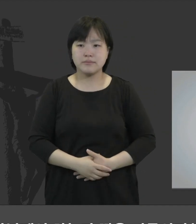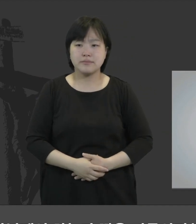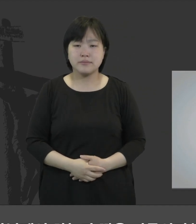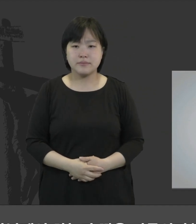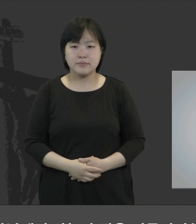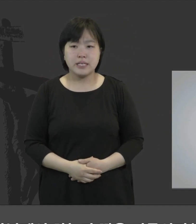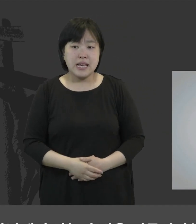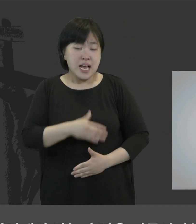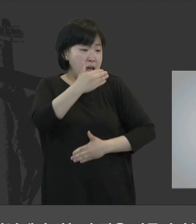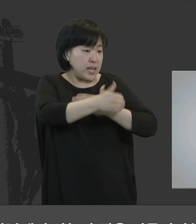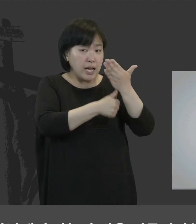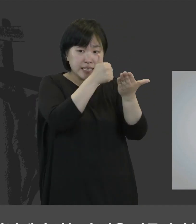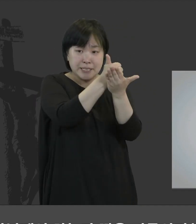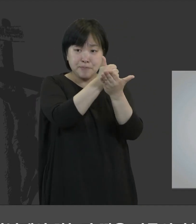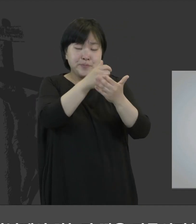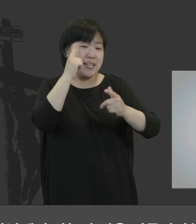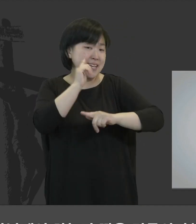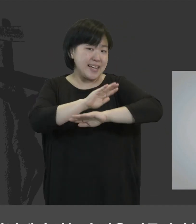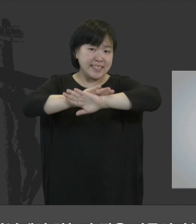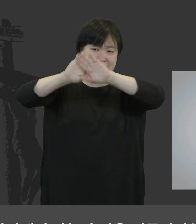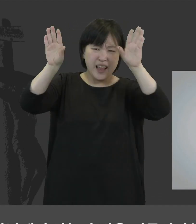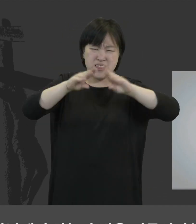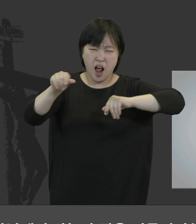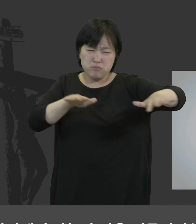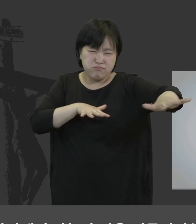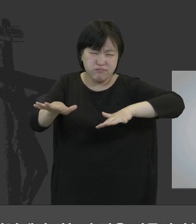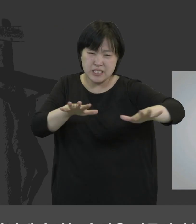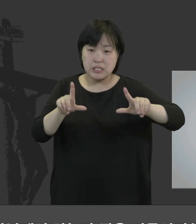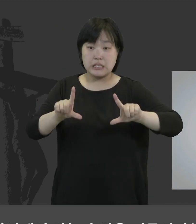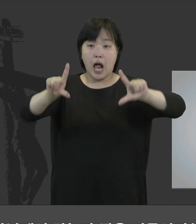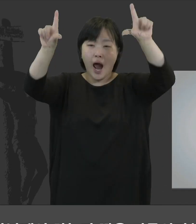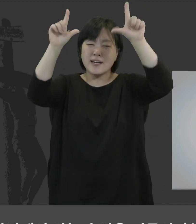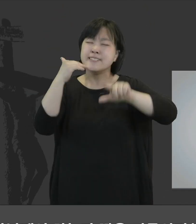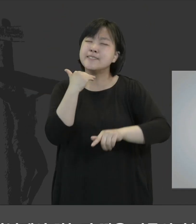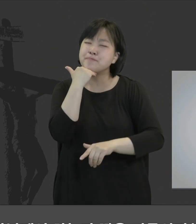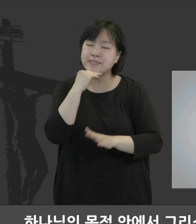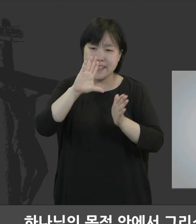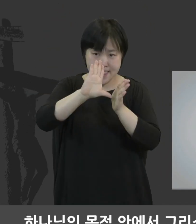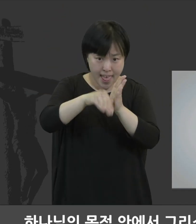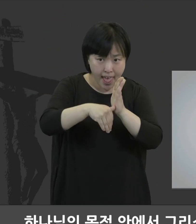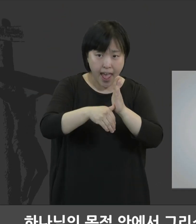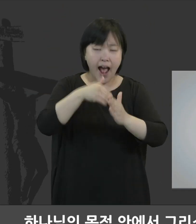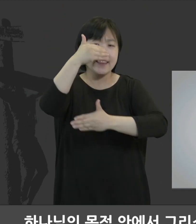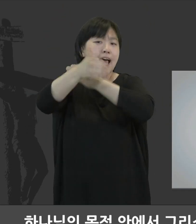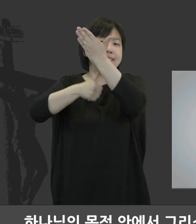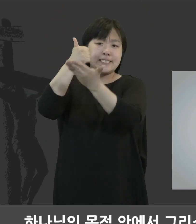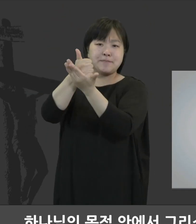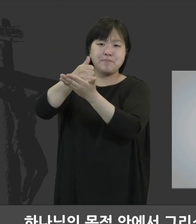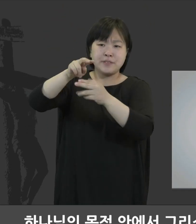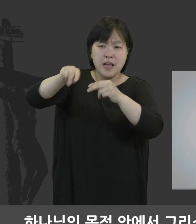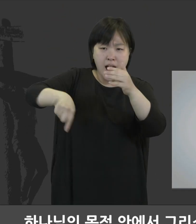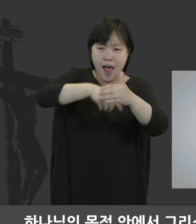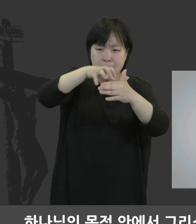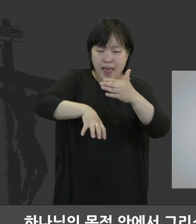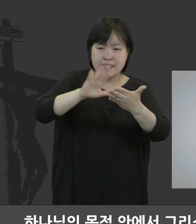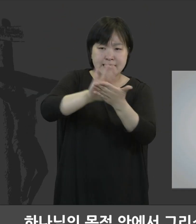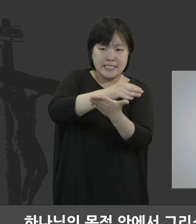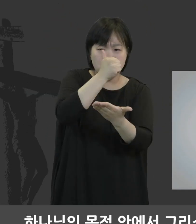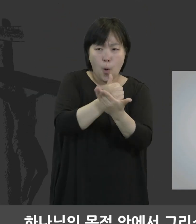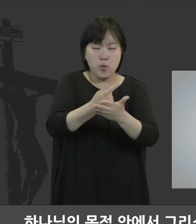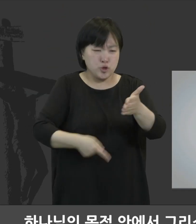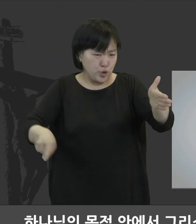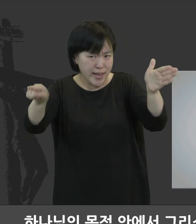하나님께서 하늘과 땅을 진동시키실 그날을 기다리는 동안 하나님의 목적 안에서 그리스도를 위해